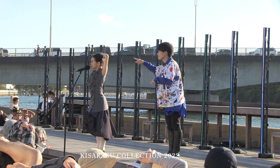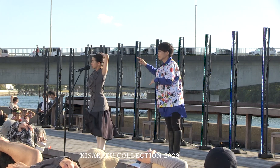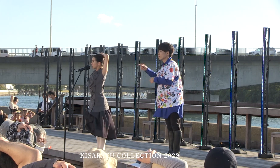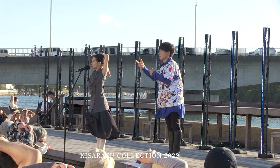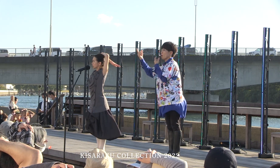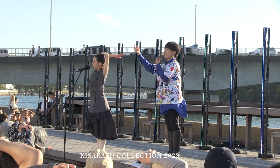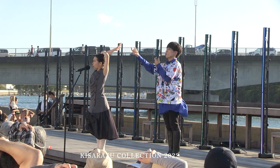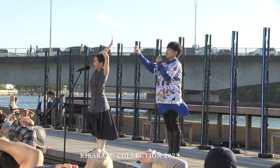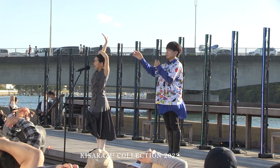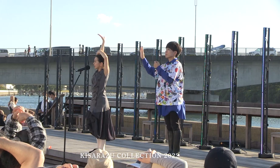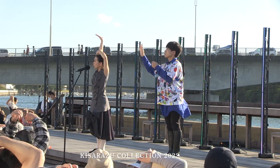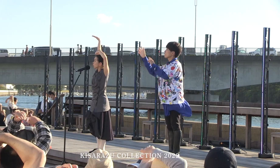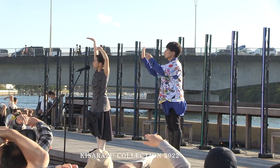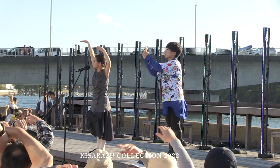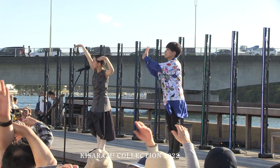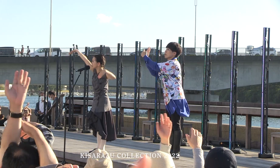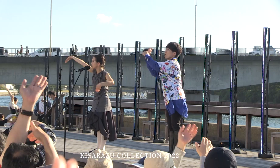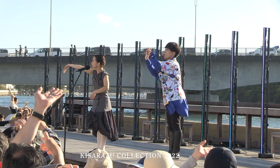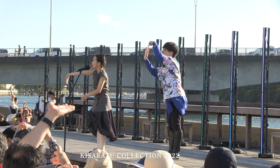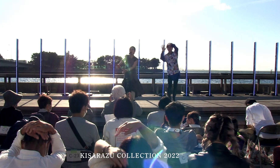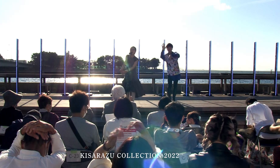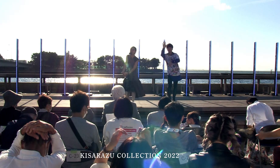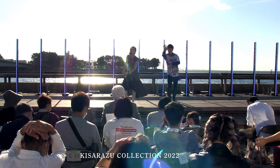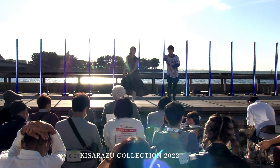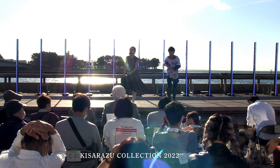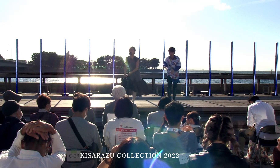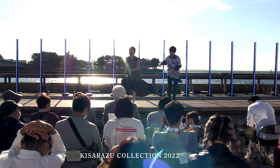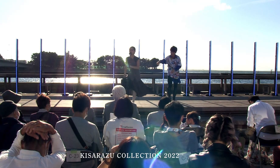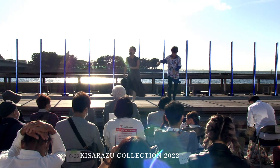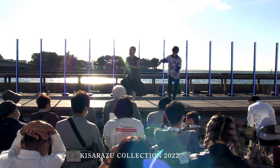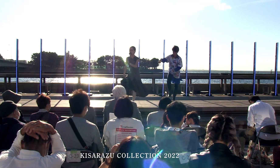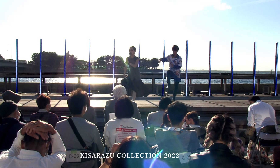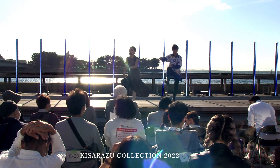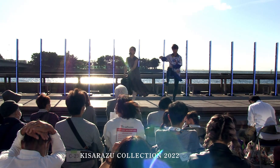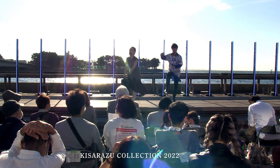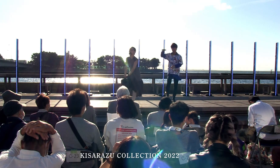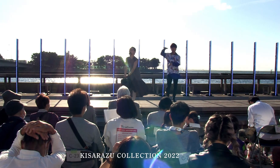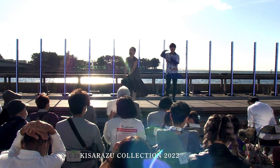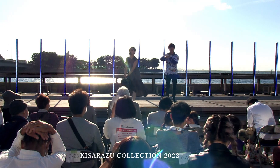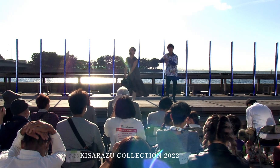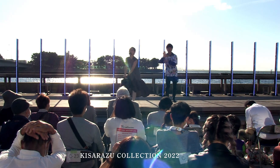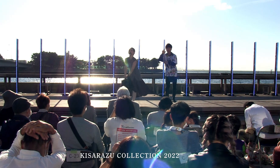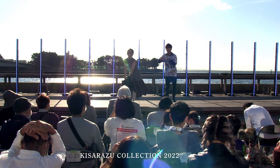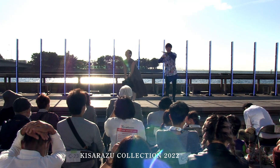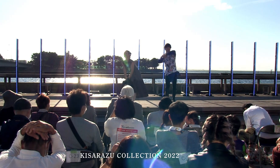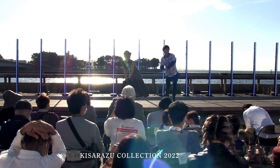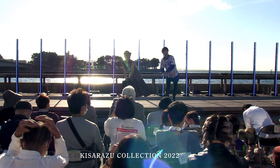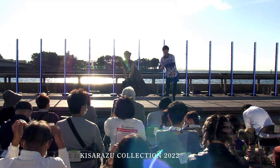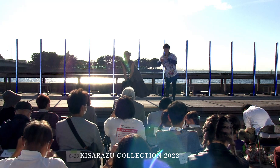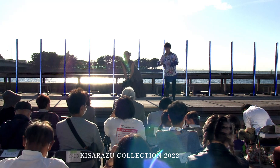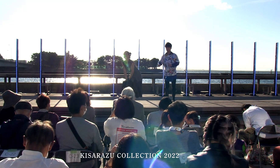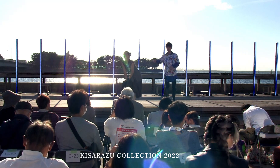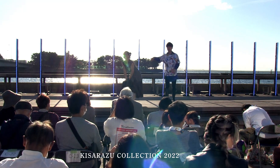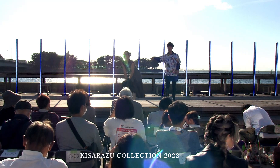同じように手のひらを前で下ろしてきて、足の上に乗せて手の甲を上でプッシュします。